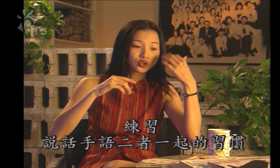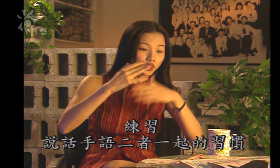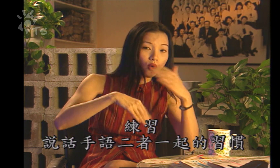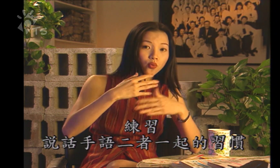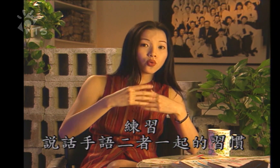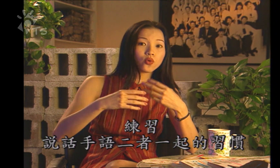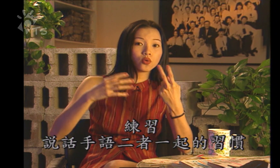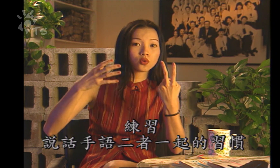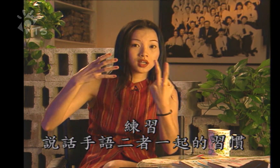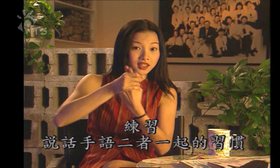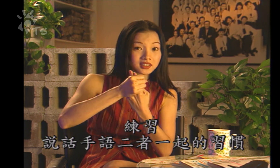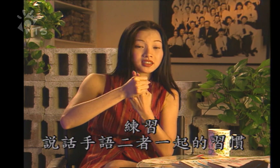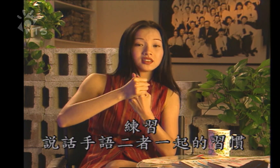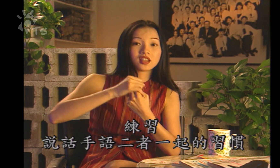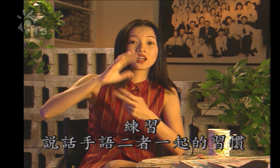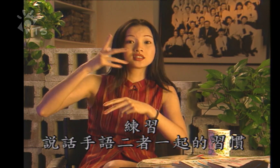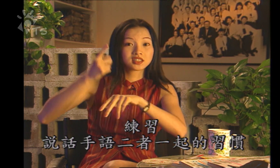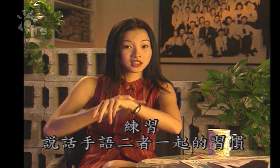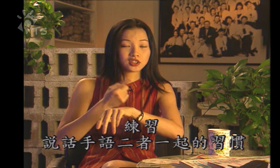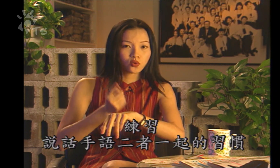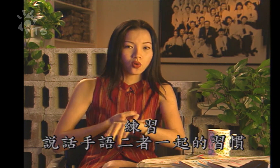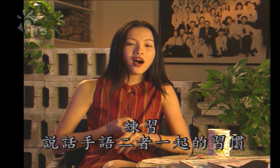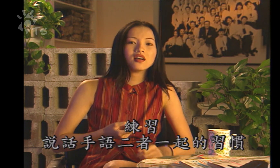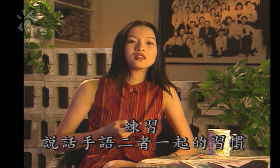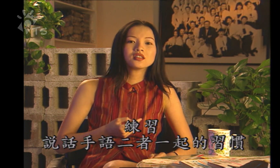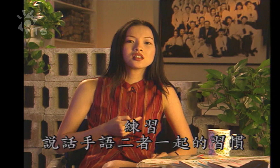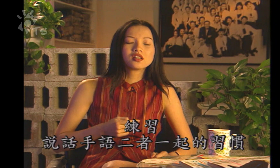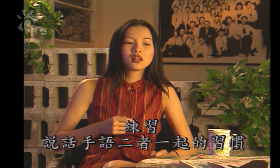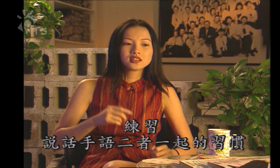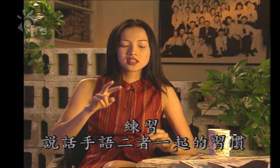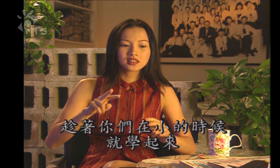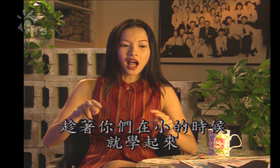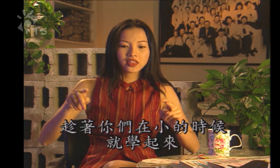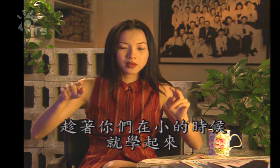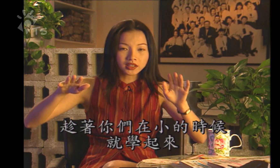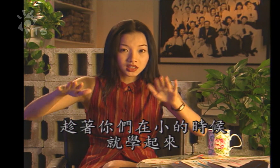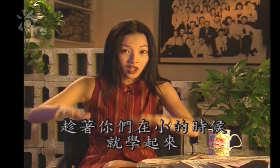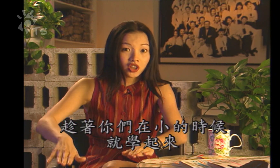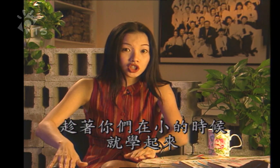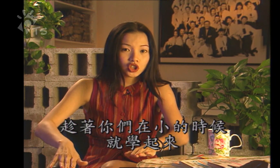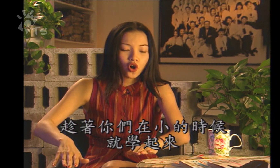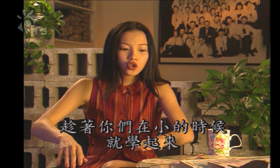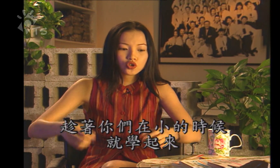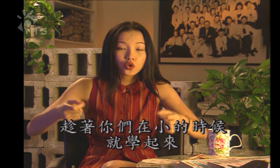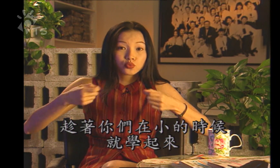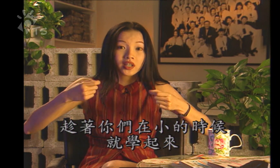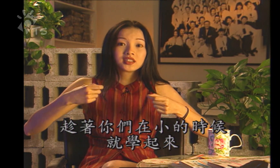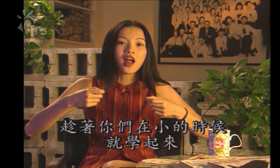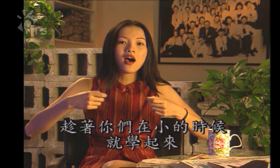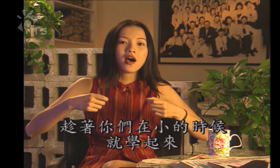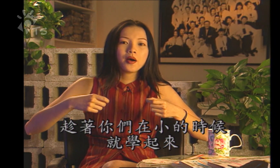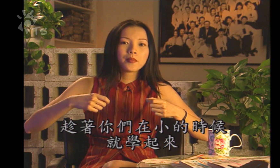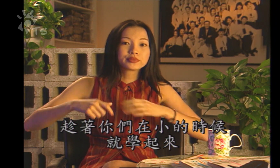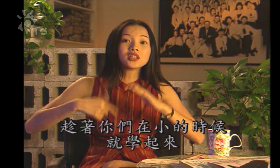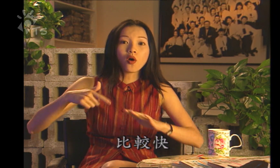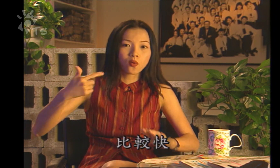语两者一起的习惯，趁着你们在小的时候就学起来比较